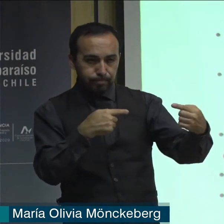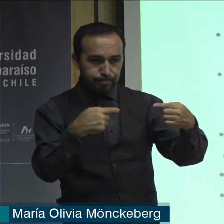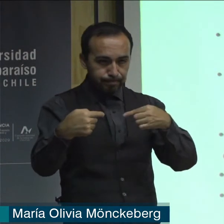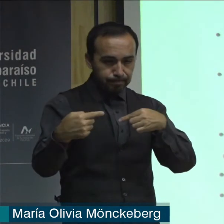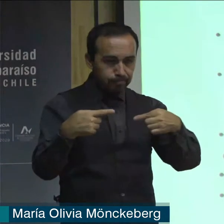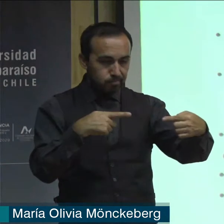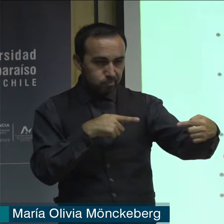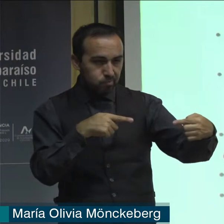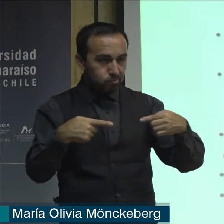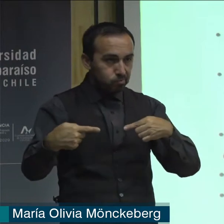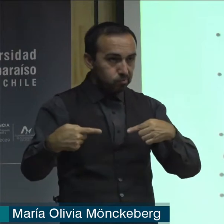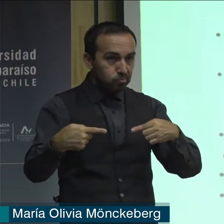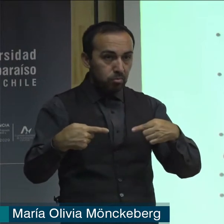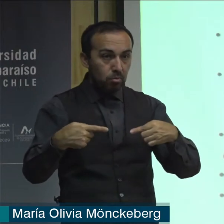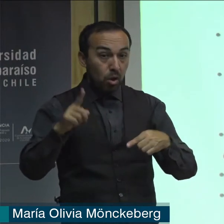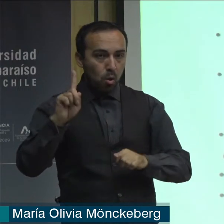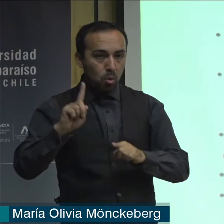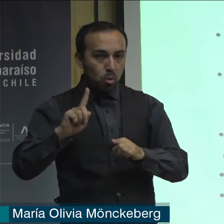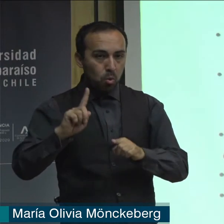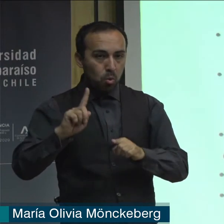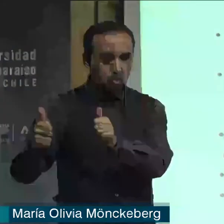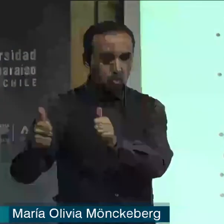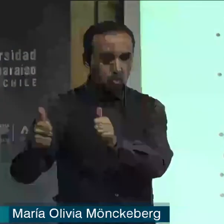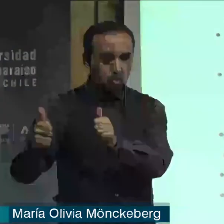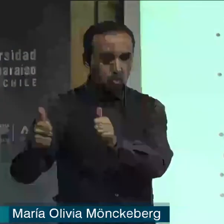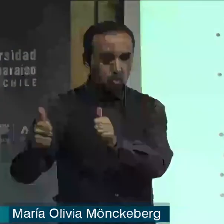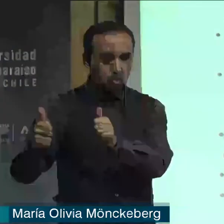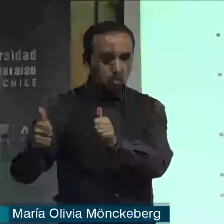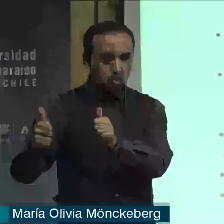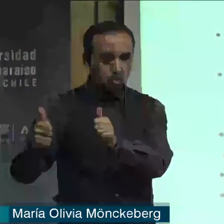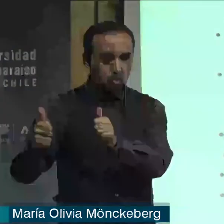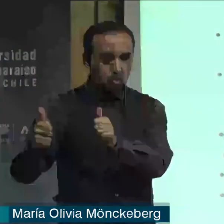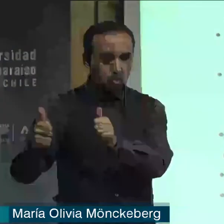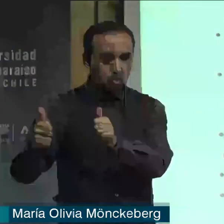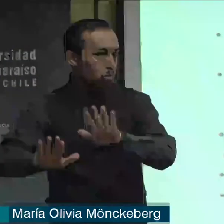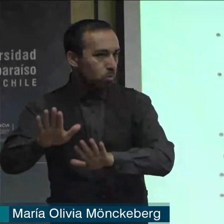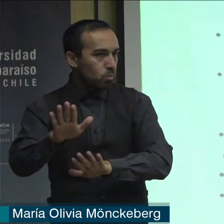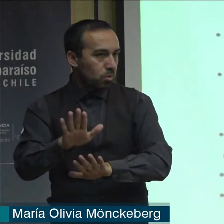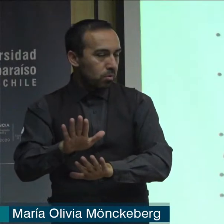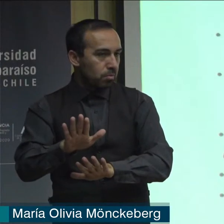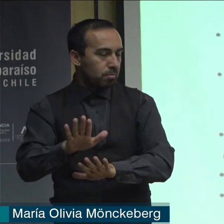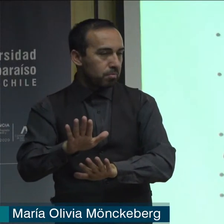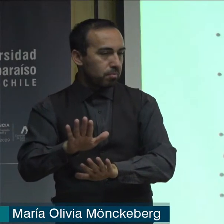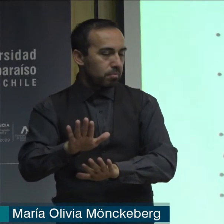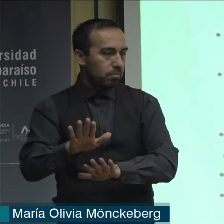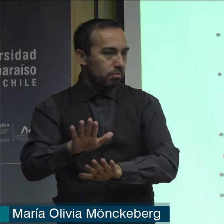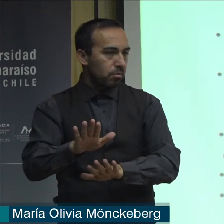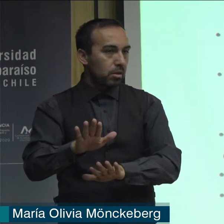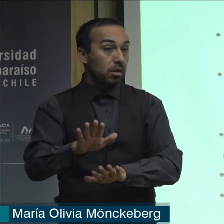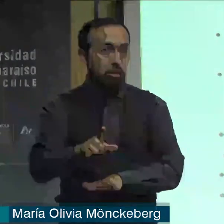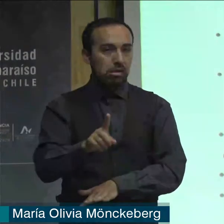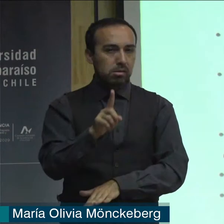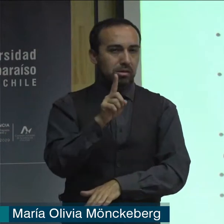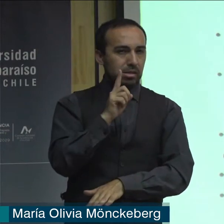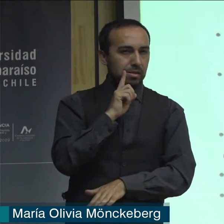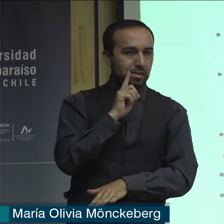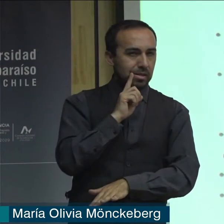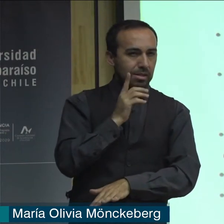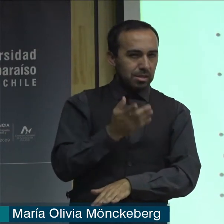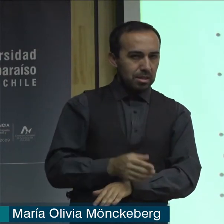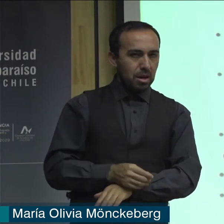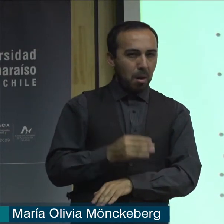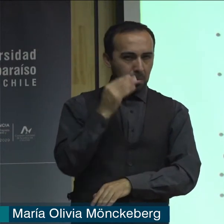algunos de los asesores militares de pinochet iban con más cautela parece que le Tenían un poco de